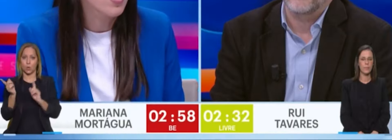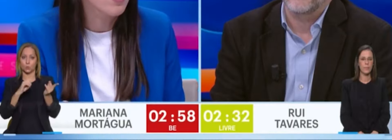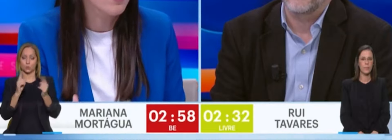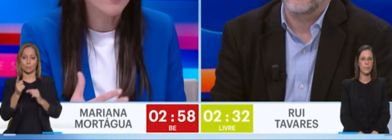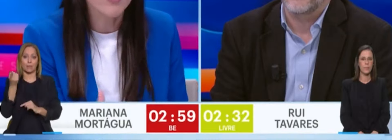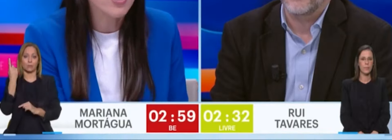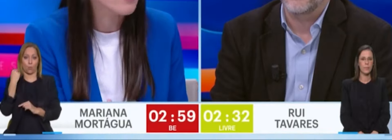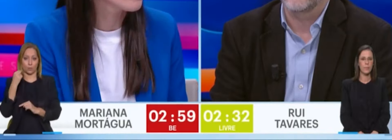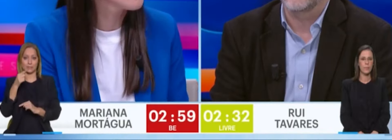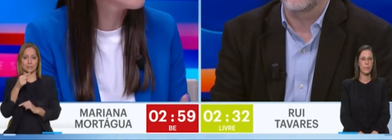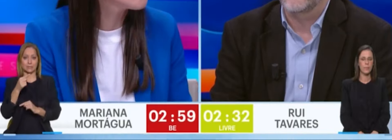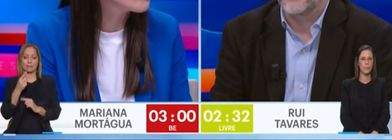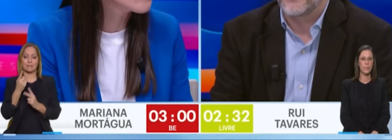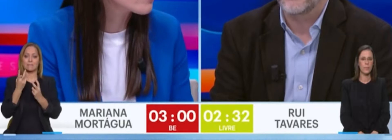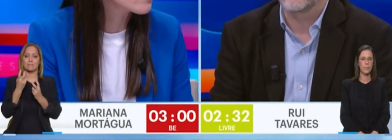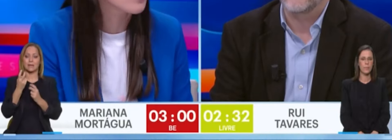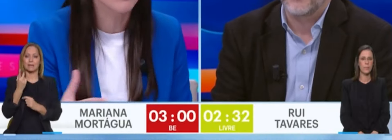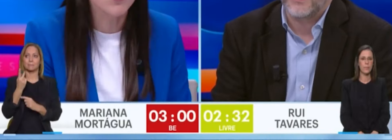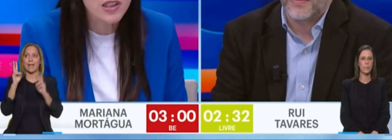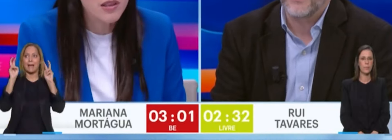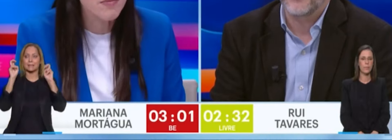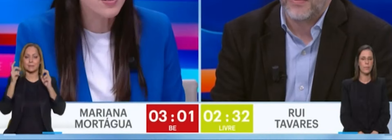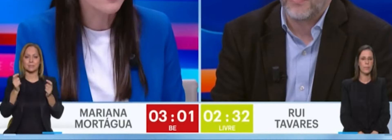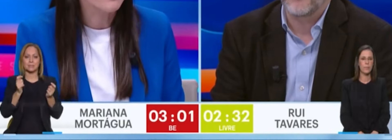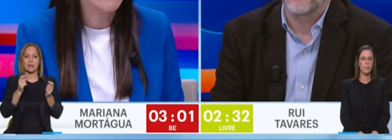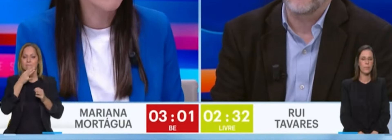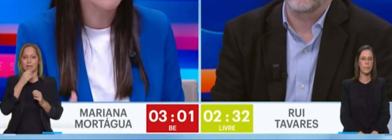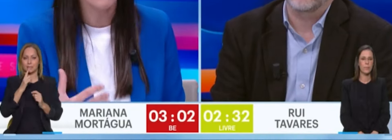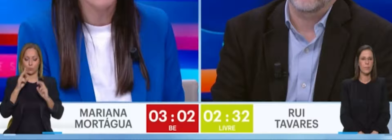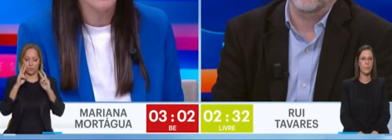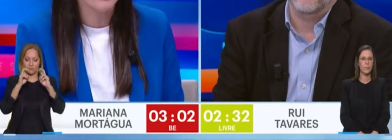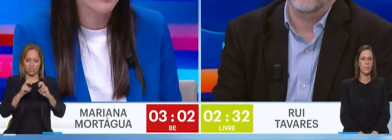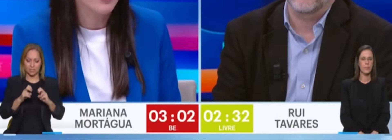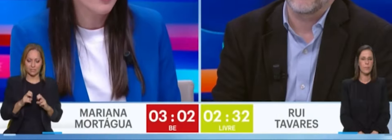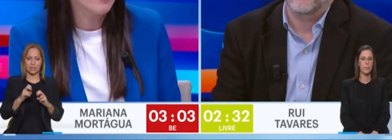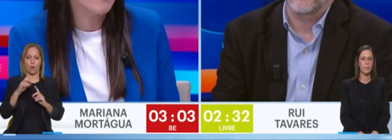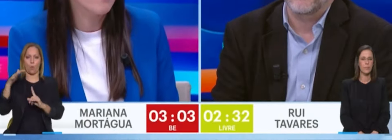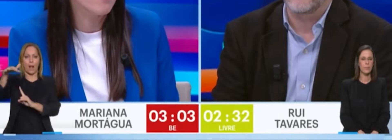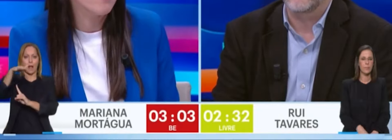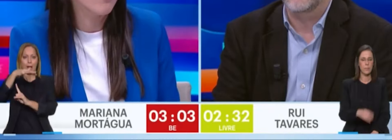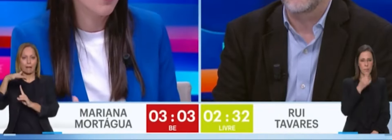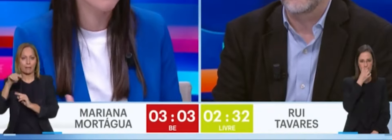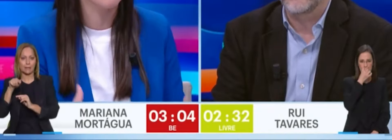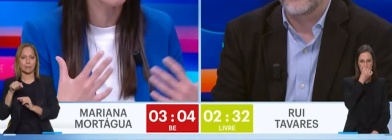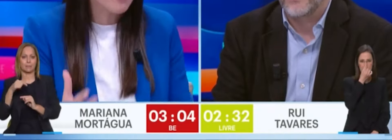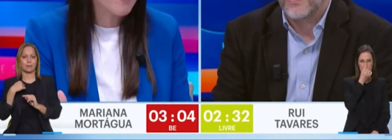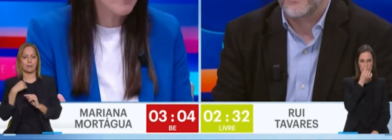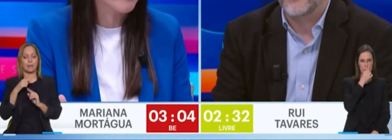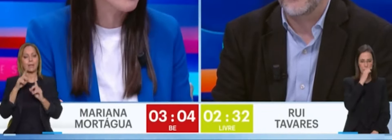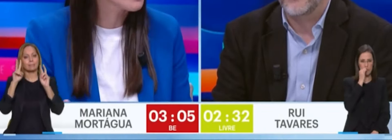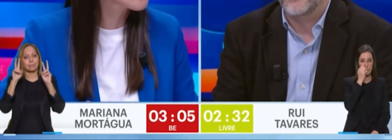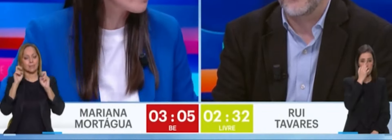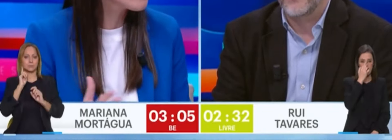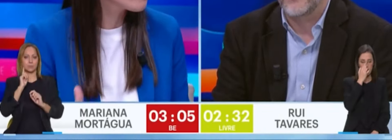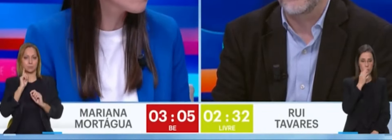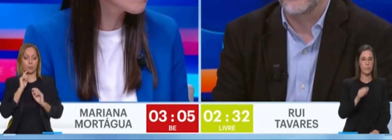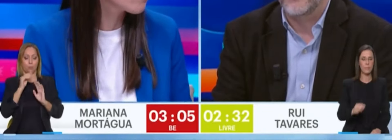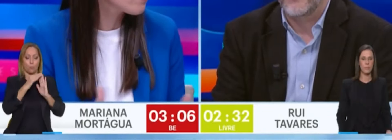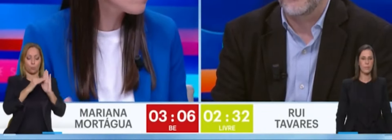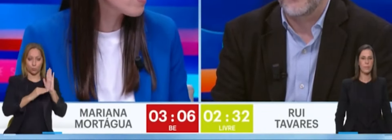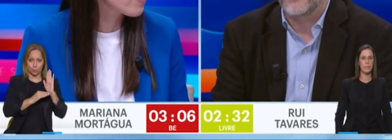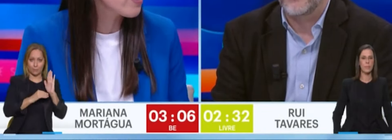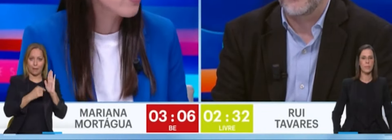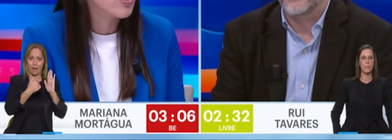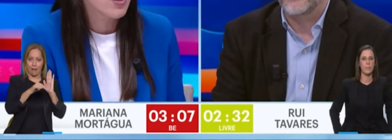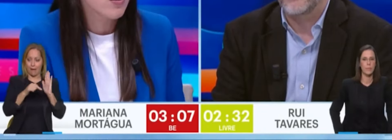a investigação a educação o clima São temas centrais e que os nossos programas desenvolvem e que não têm sido não